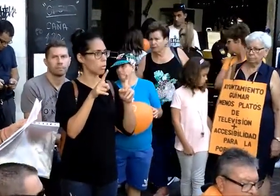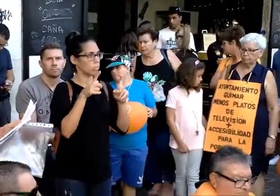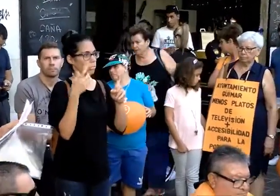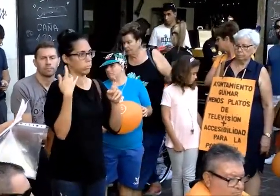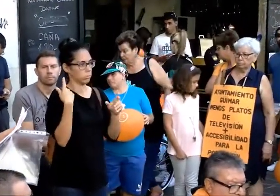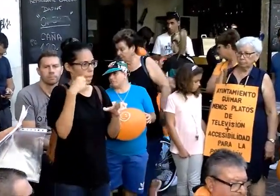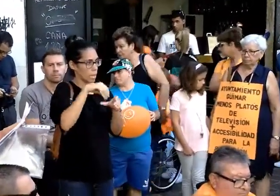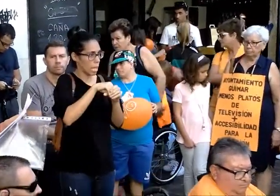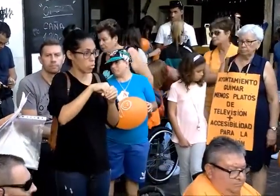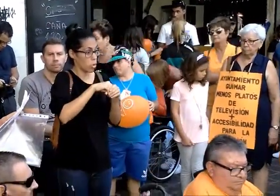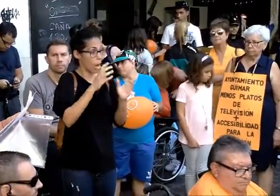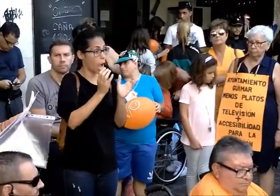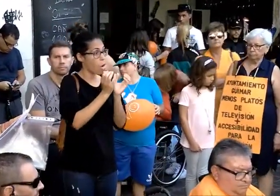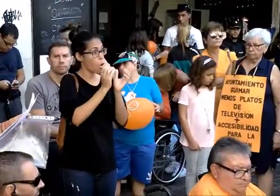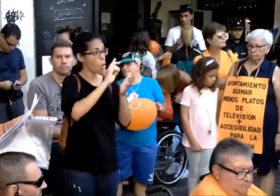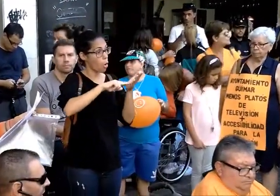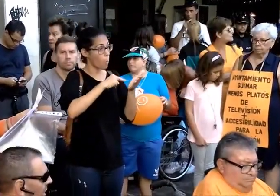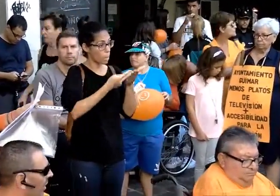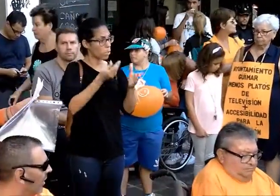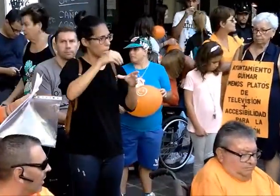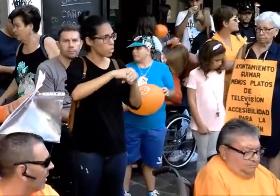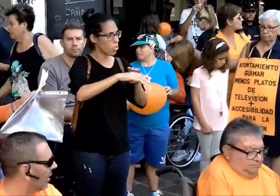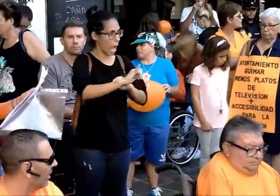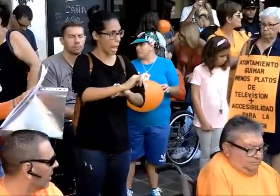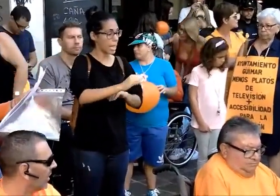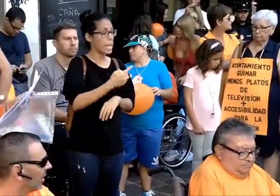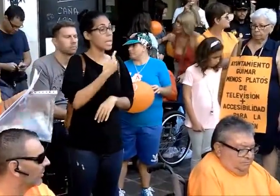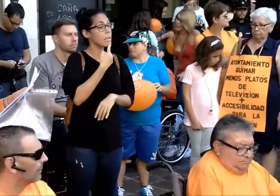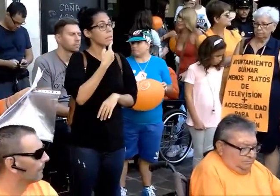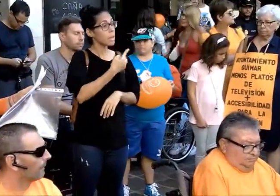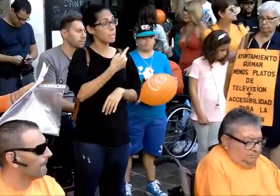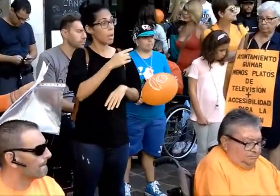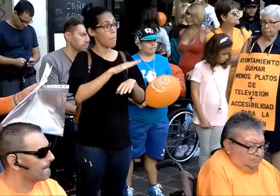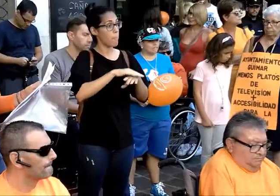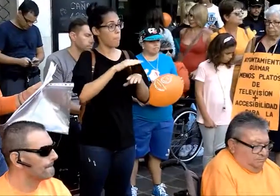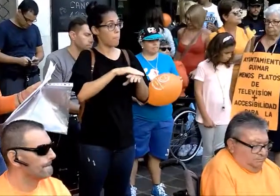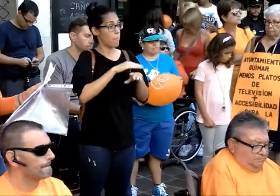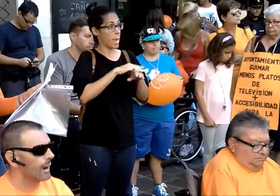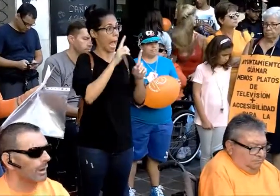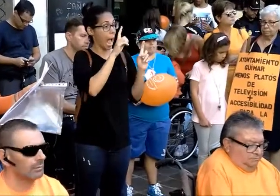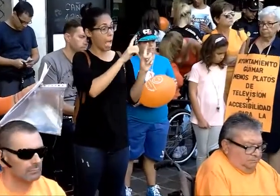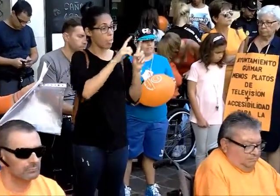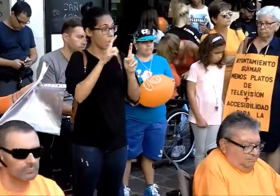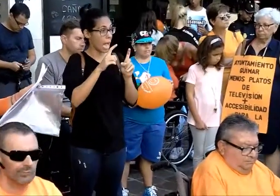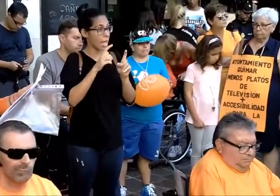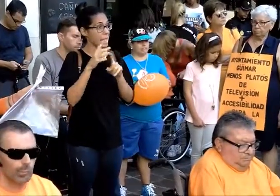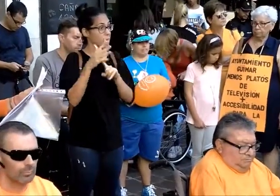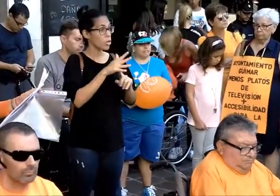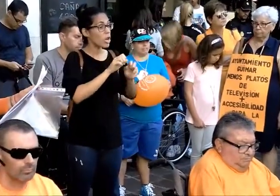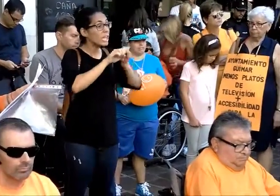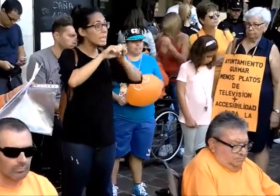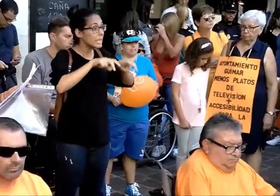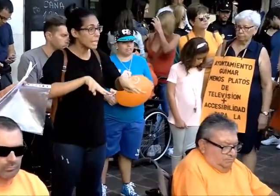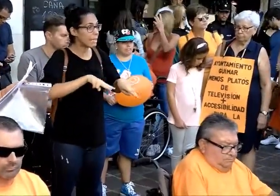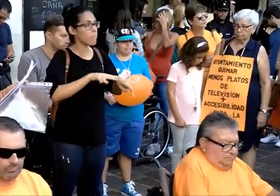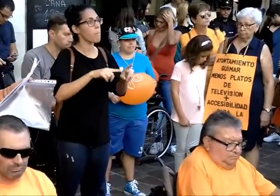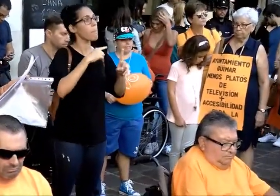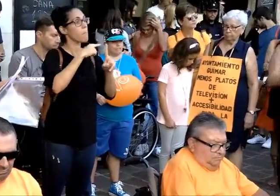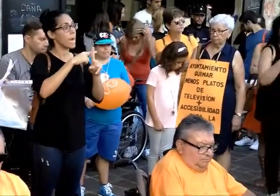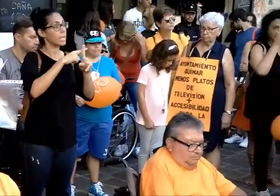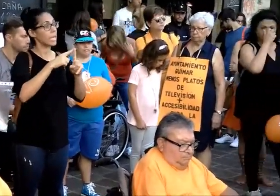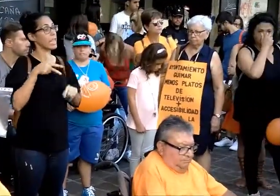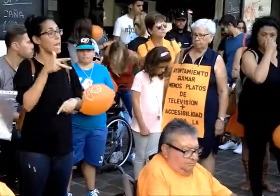La Convención recoge que para garantizarlo sin discriminación y asentado en el derecho a la igualdad,